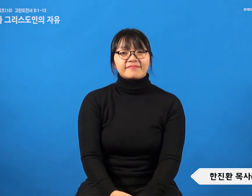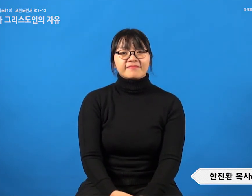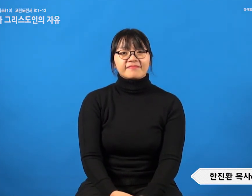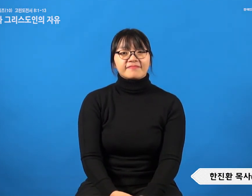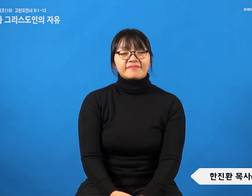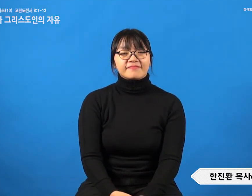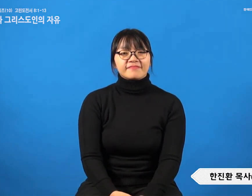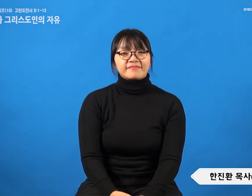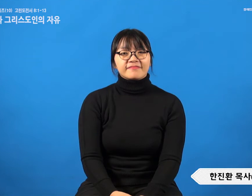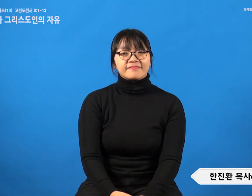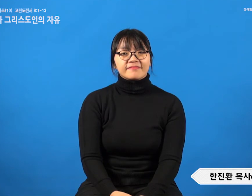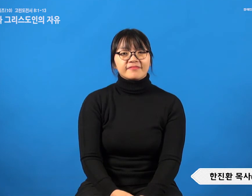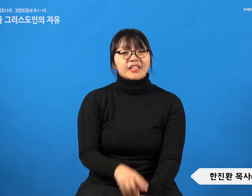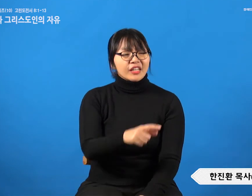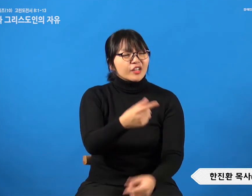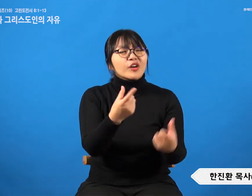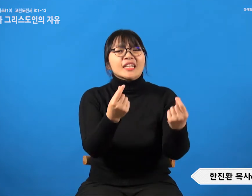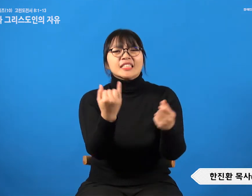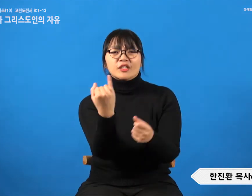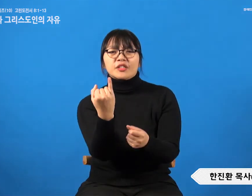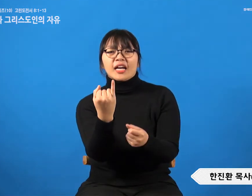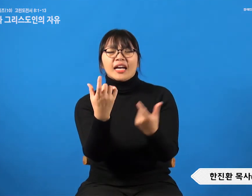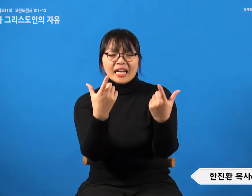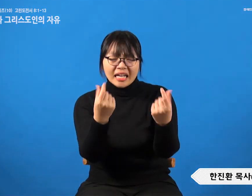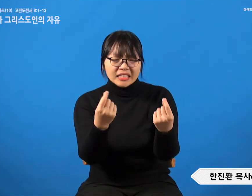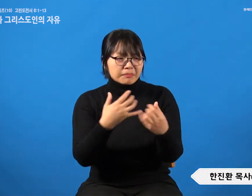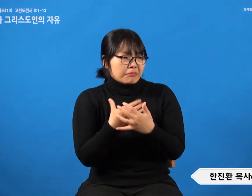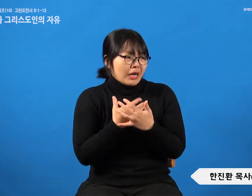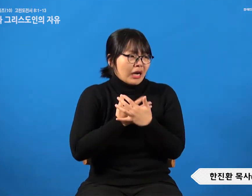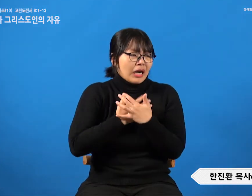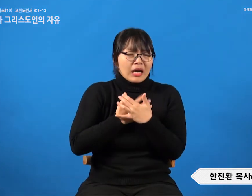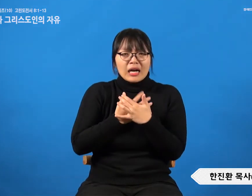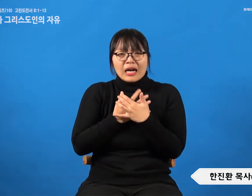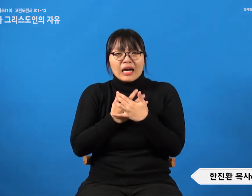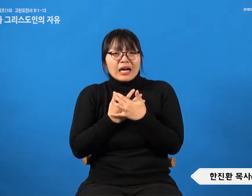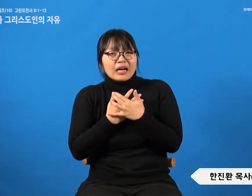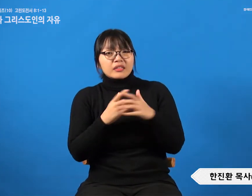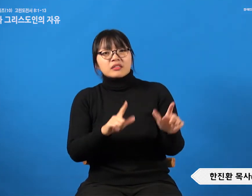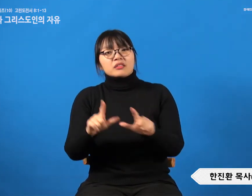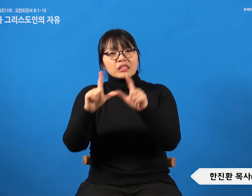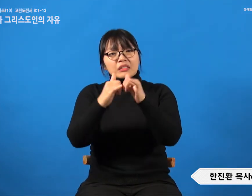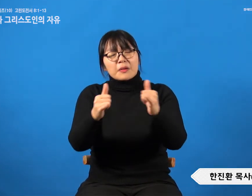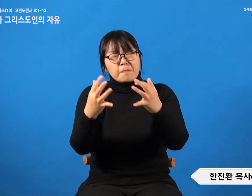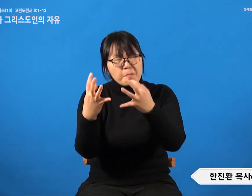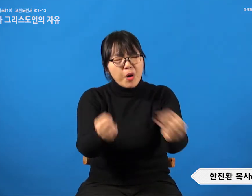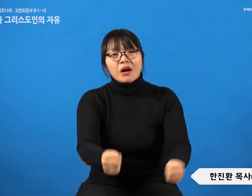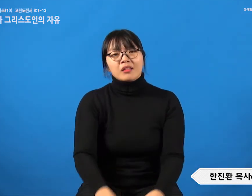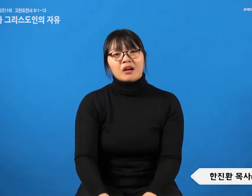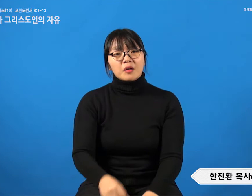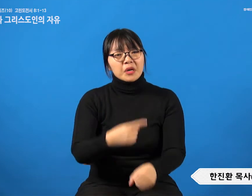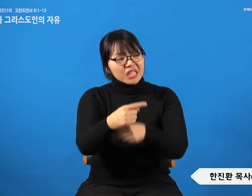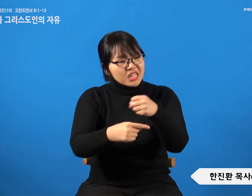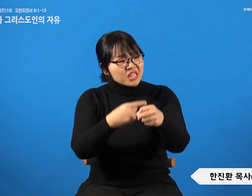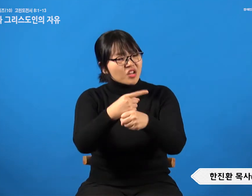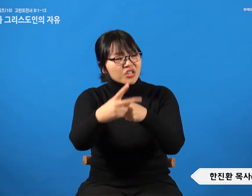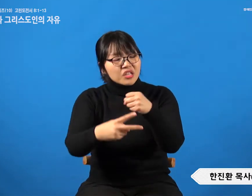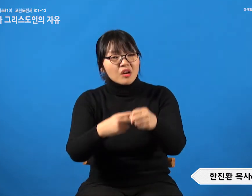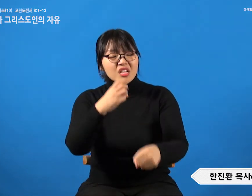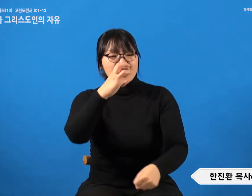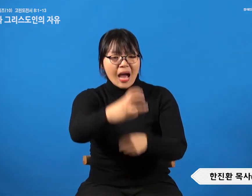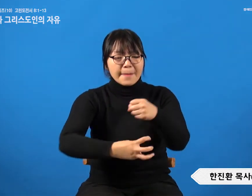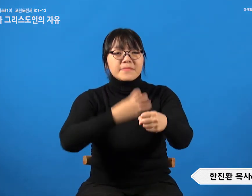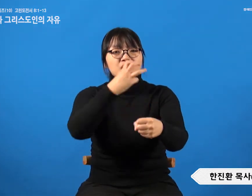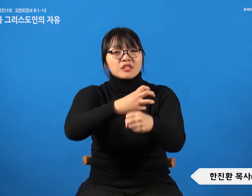진짜로 그 비슷하게 사는 사람들이 많습니다. 일어나지도 않을 일을 그냥 30년 동안이나